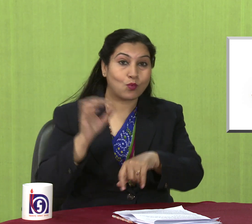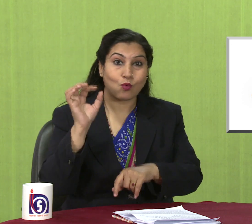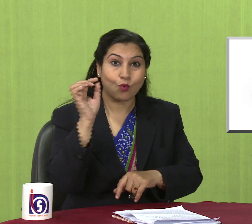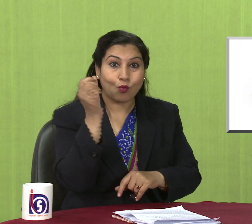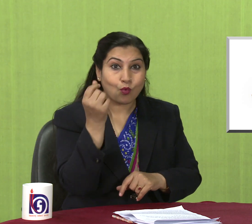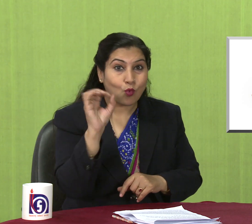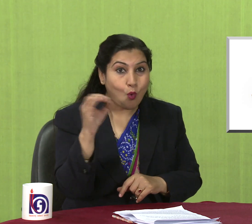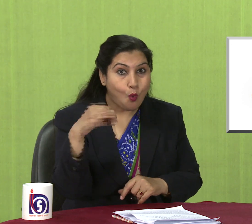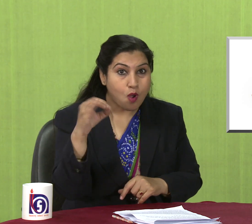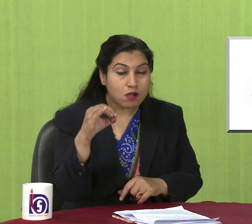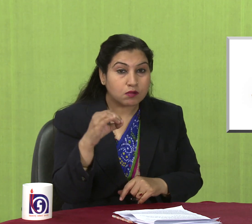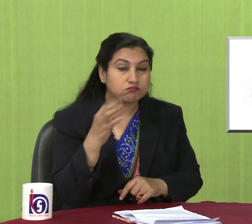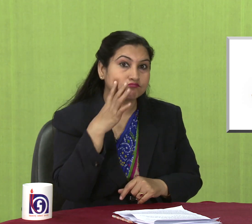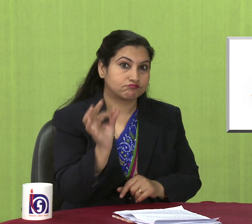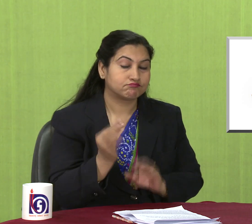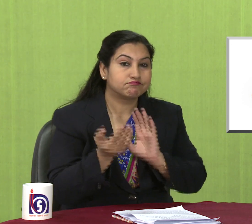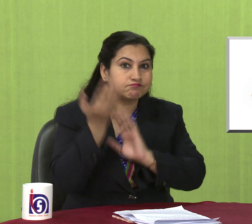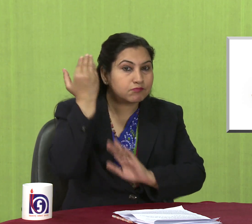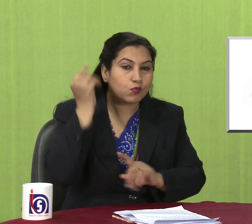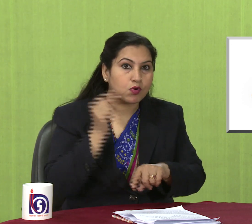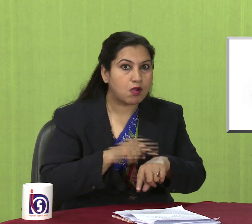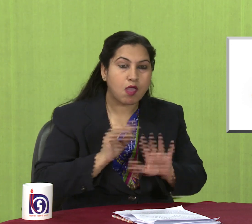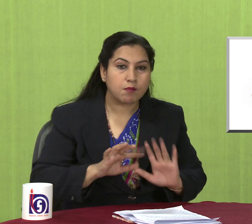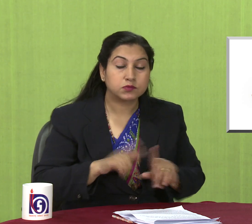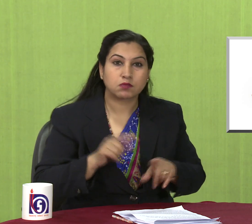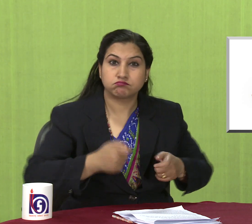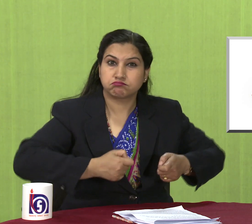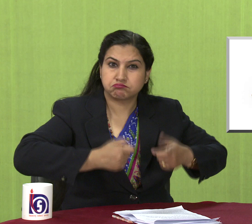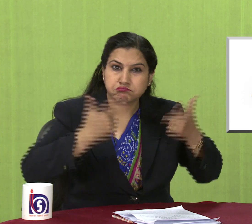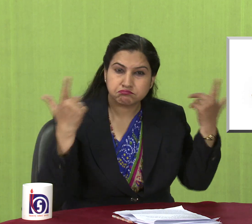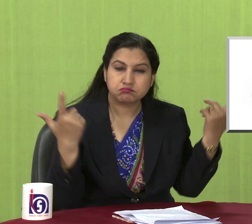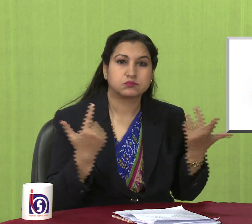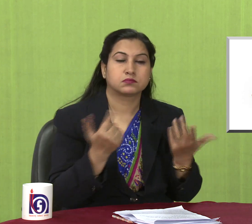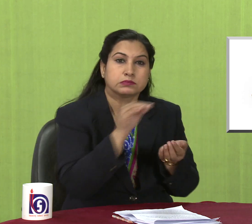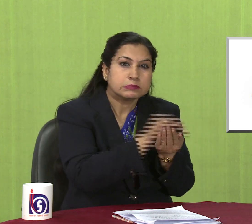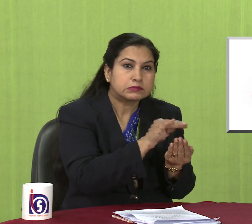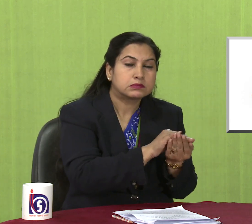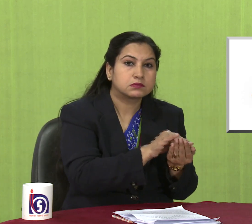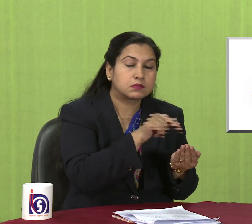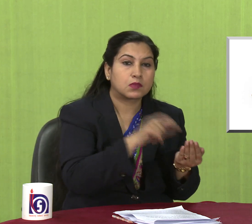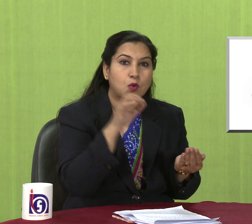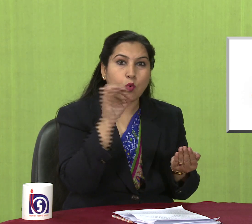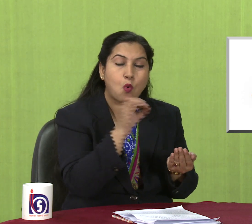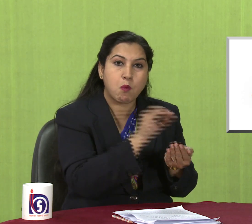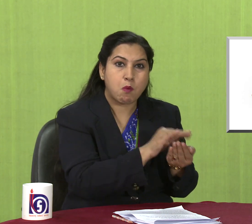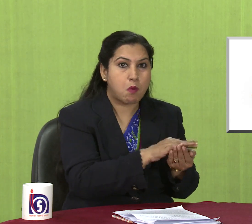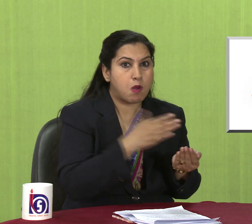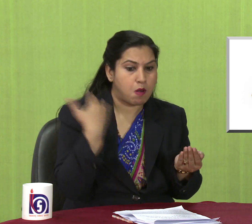सोने का महत्व धन संपत्ति के रूप में बना रहा है।